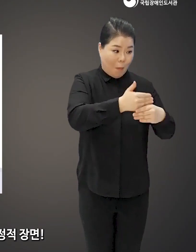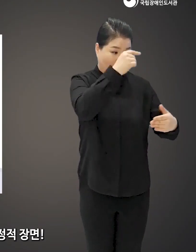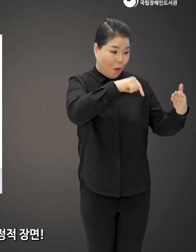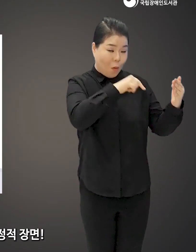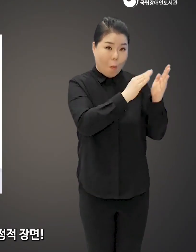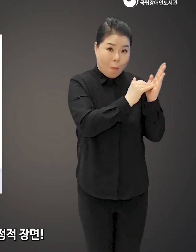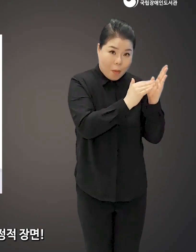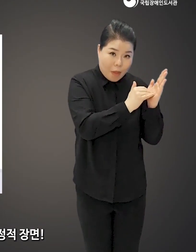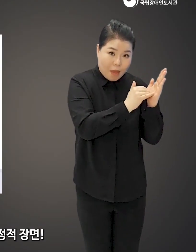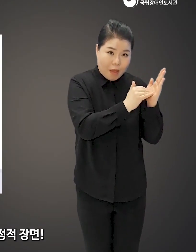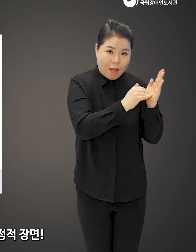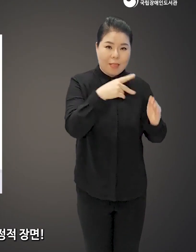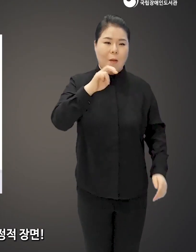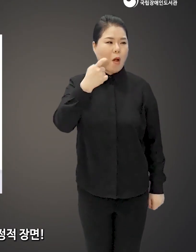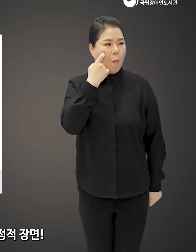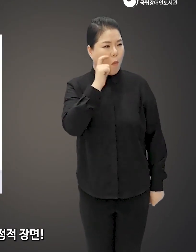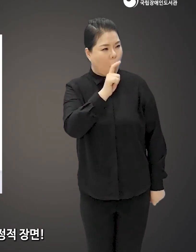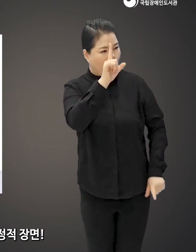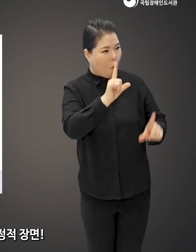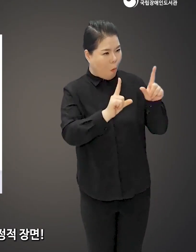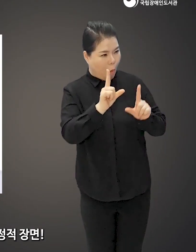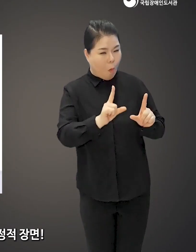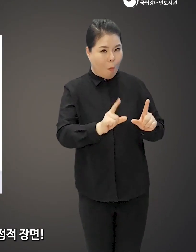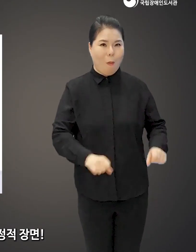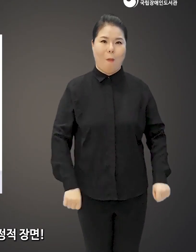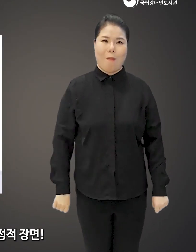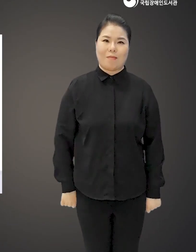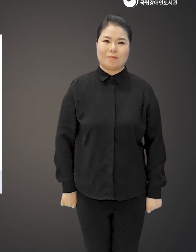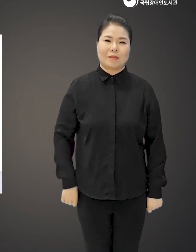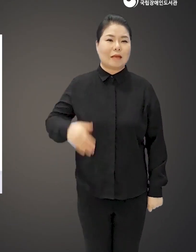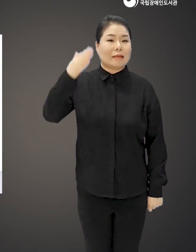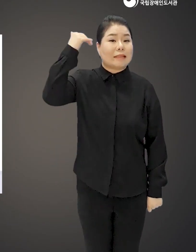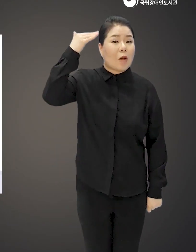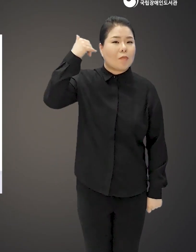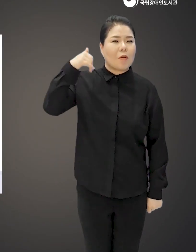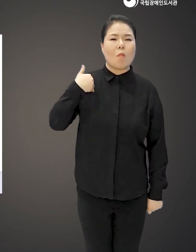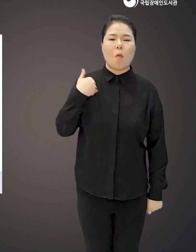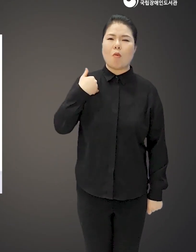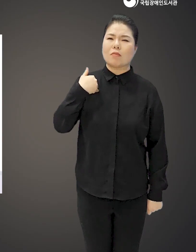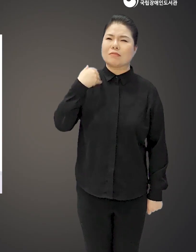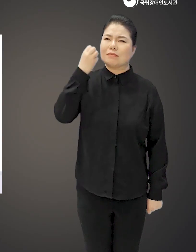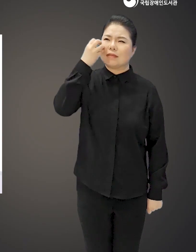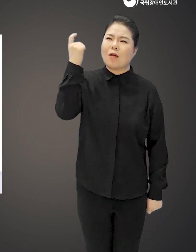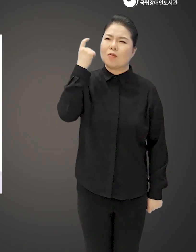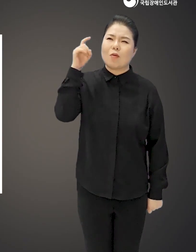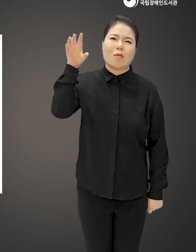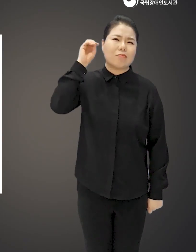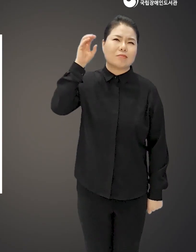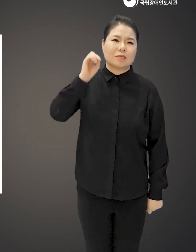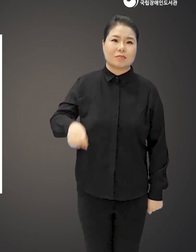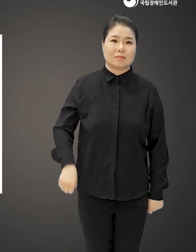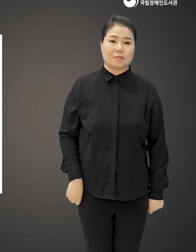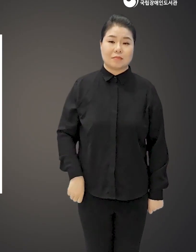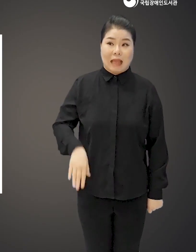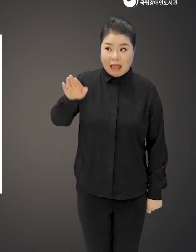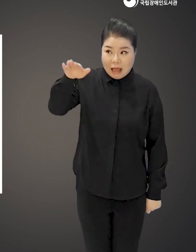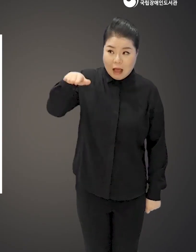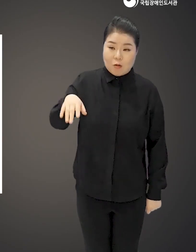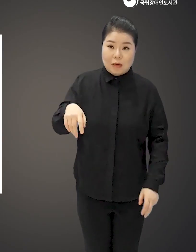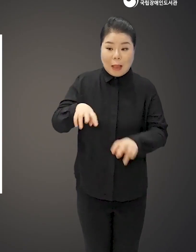벽장 속 비밀. 그리고 달모가 목격한 결정적 장면? 차차듐 하랄랄.